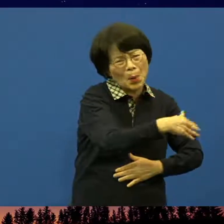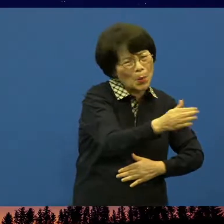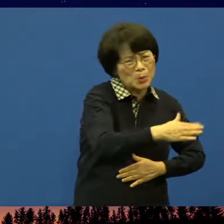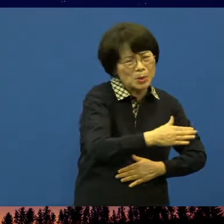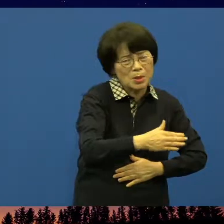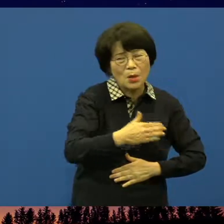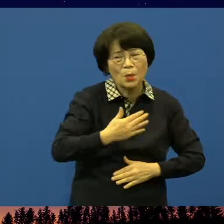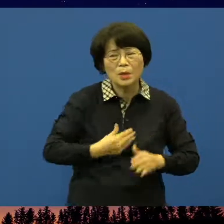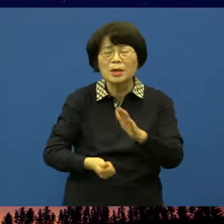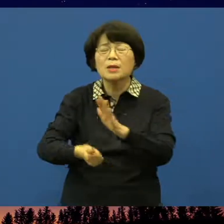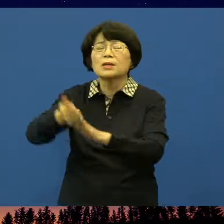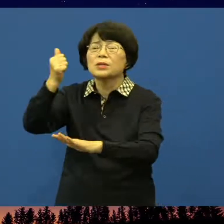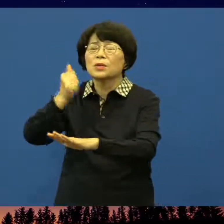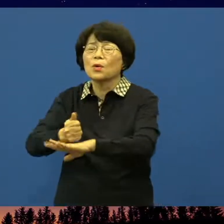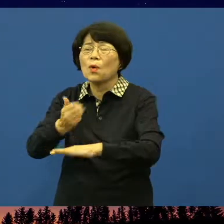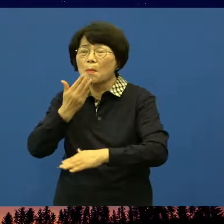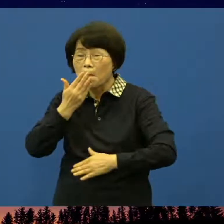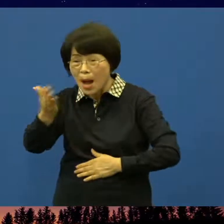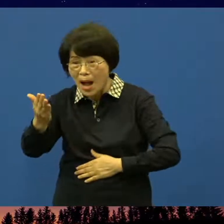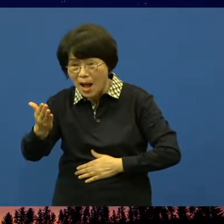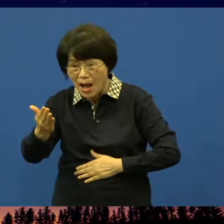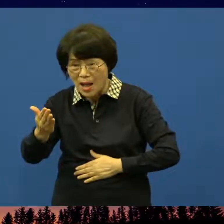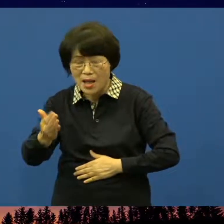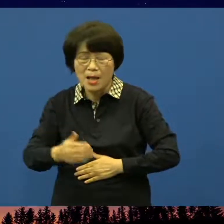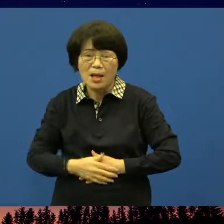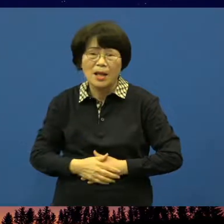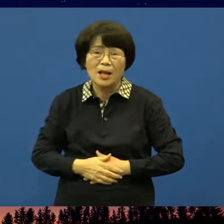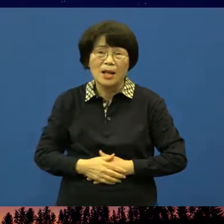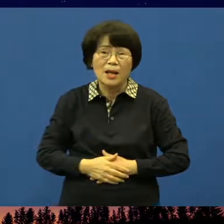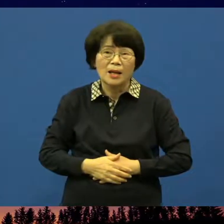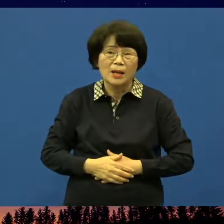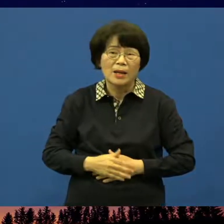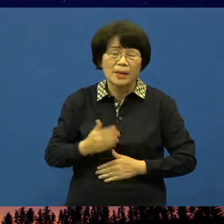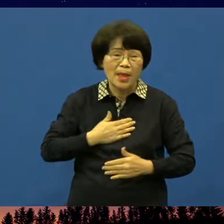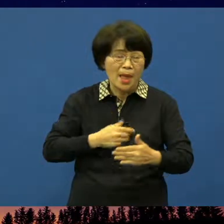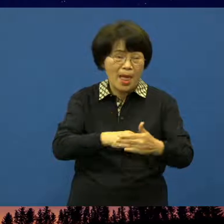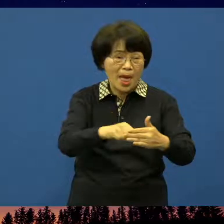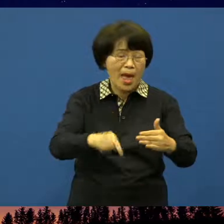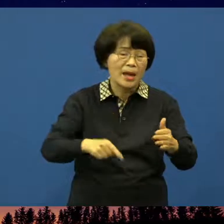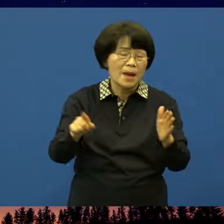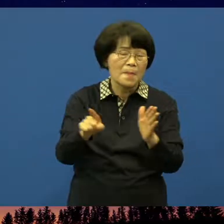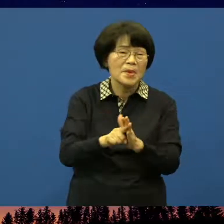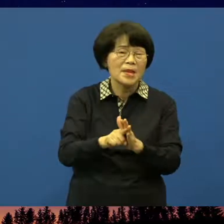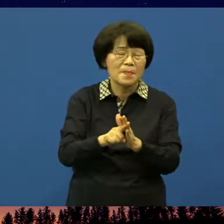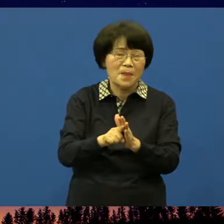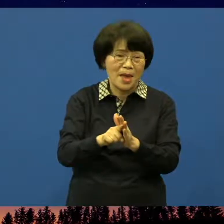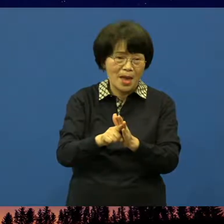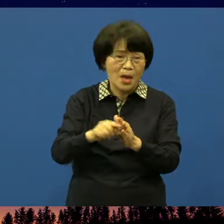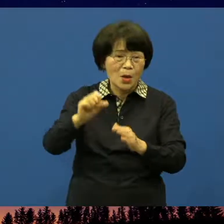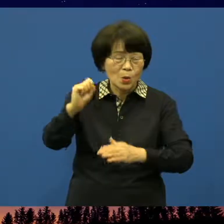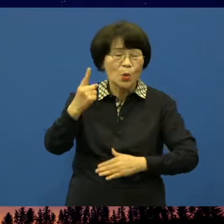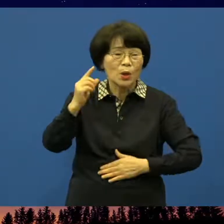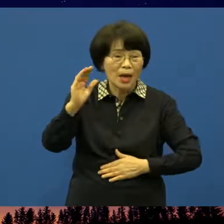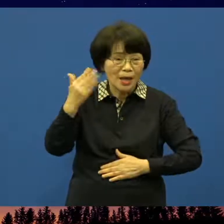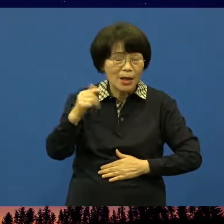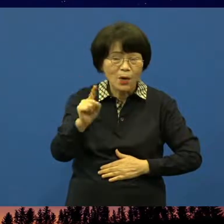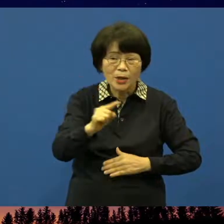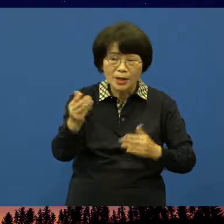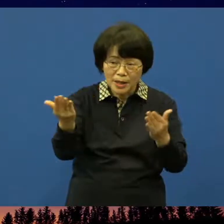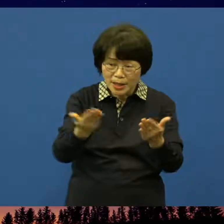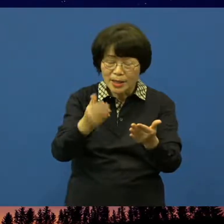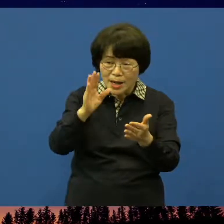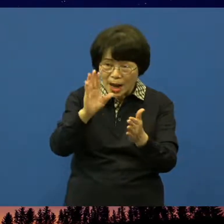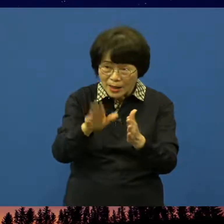수 없도록 만들어 놨다, 세팅해 놨다는 거잖아요. 이게 우리 안에 믿음의 근거고, 그래서 우리가 어떤 일을 행할 때도 그런